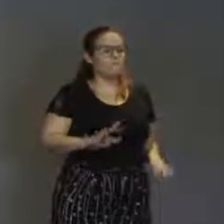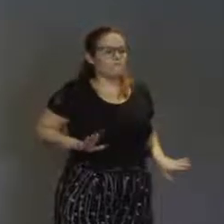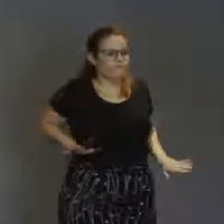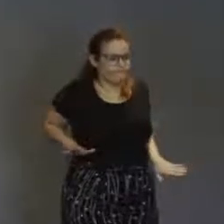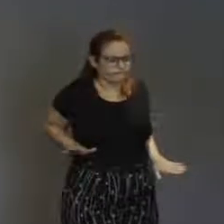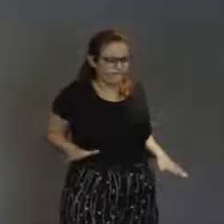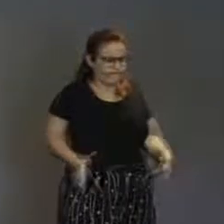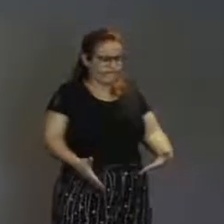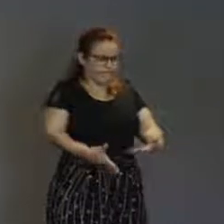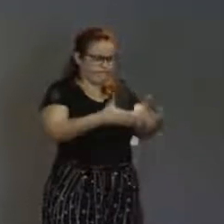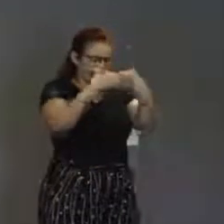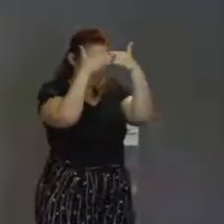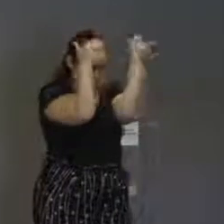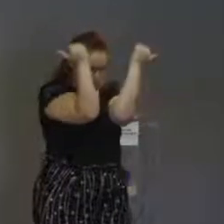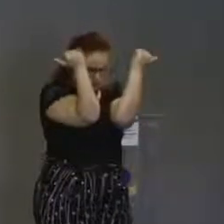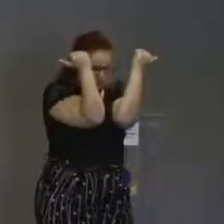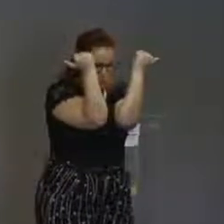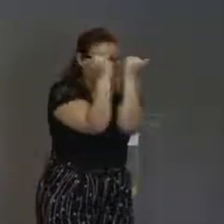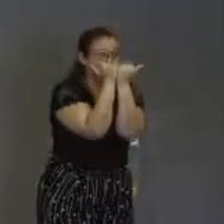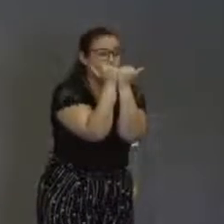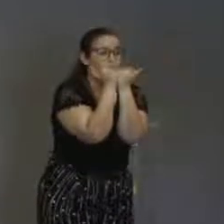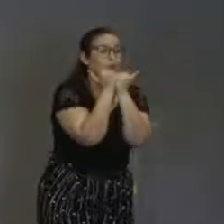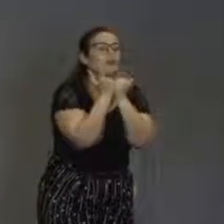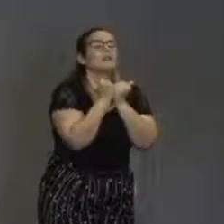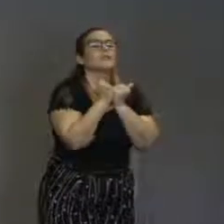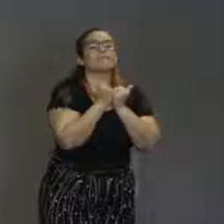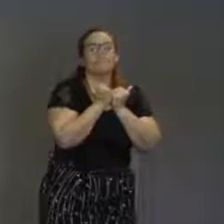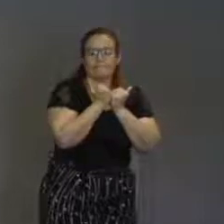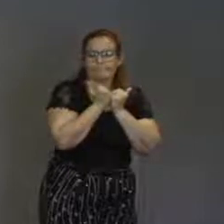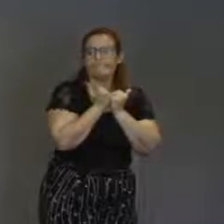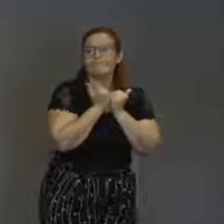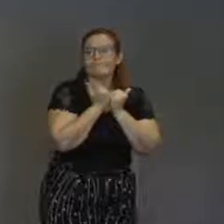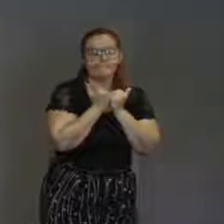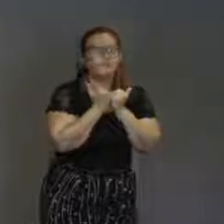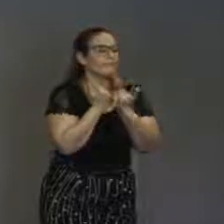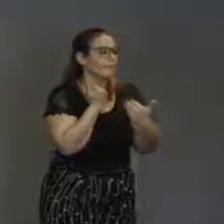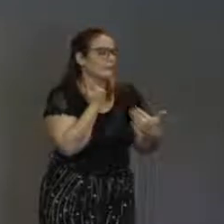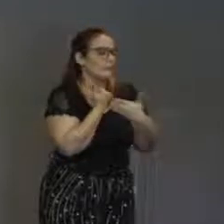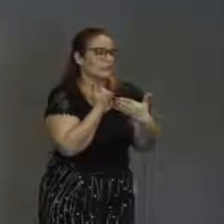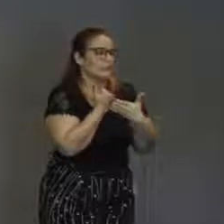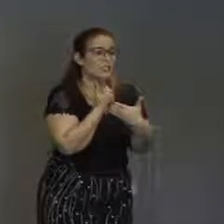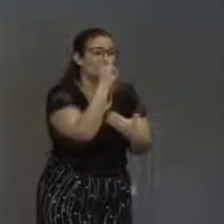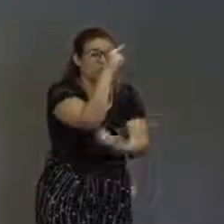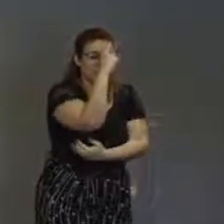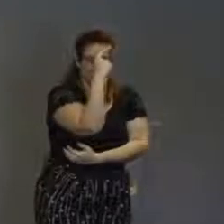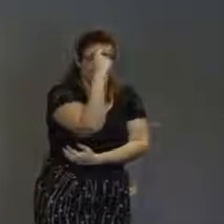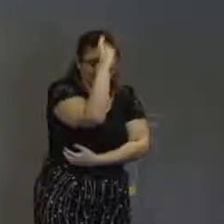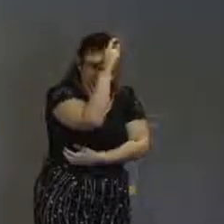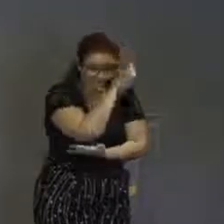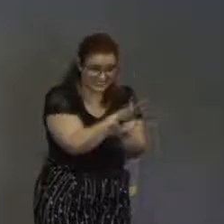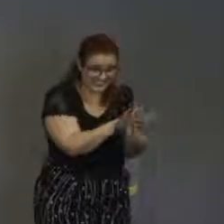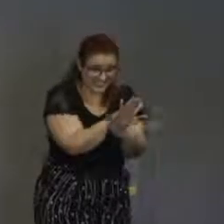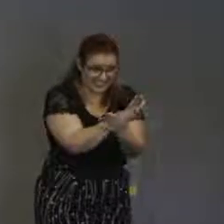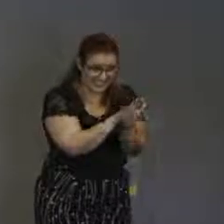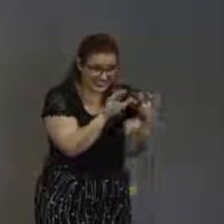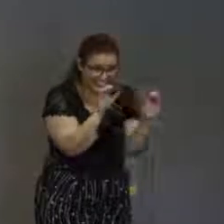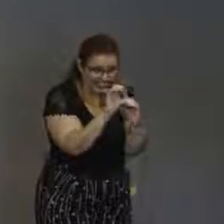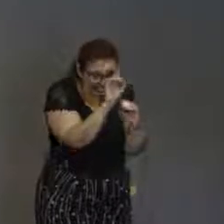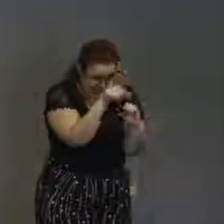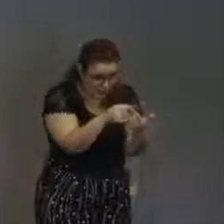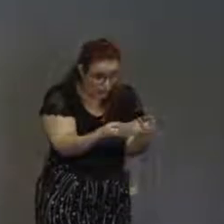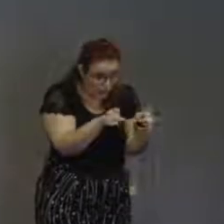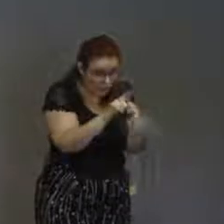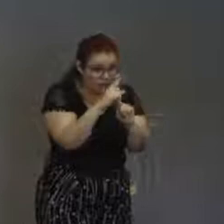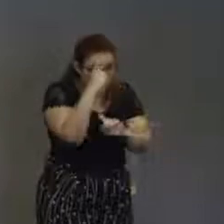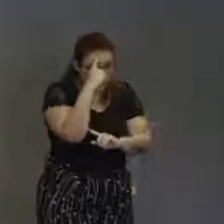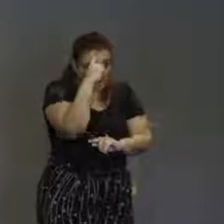levanta essa guarda, você constrói um muro, e com esse muro você não colabora, com esse muro não tem cidade criativa, não tem cocriação. Aí, porque se